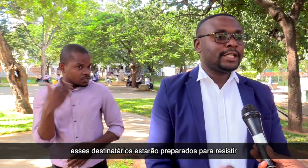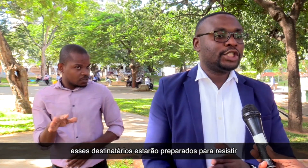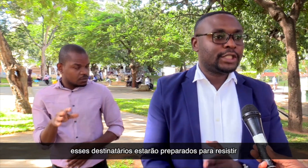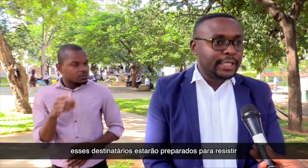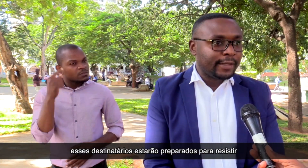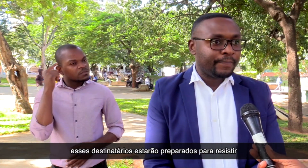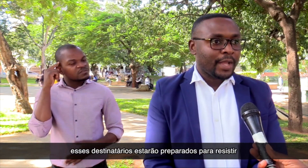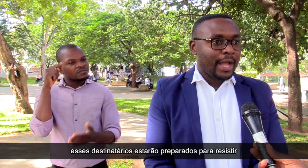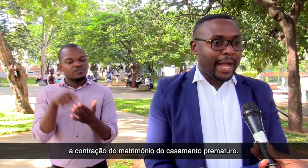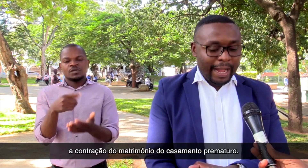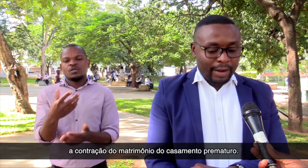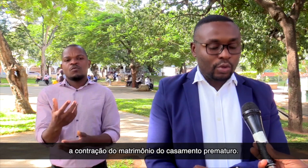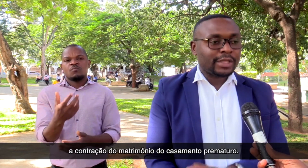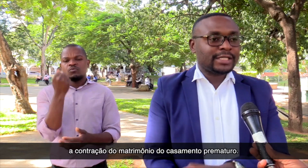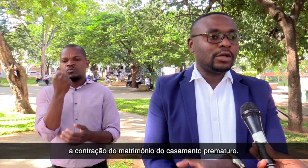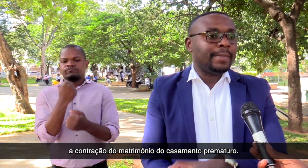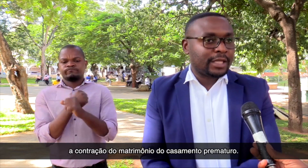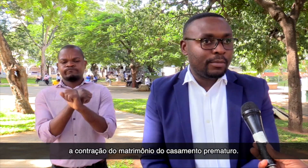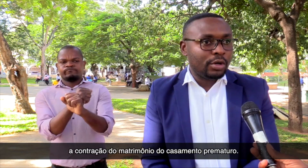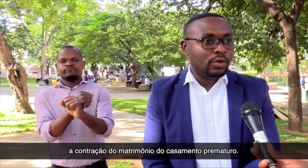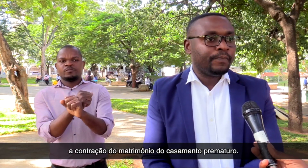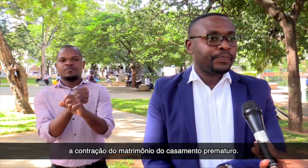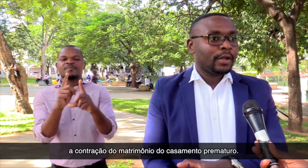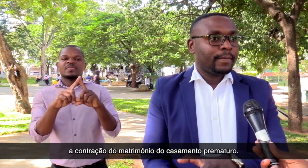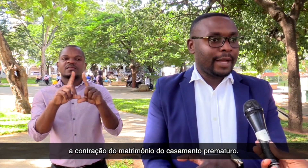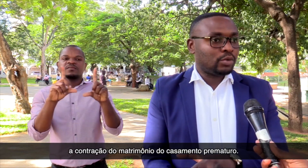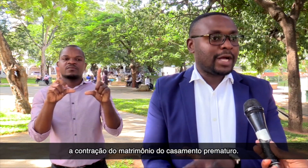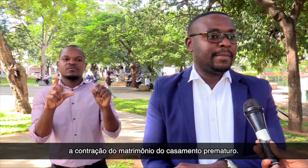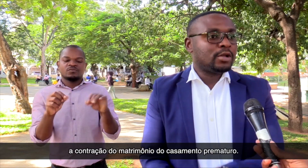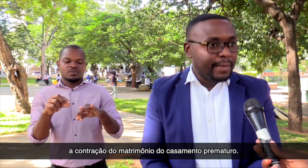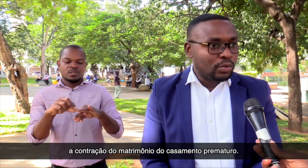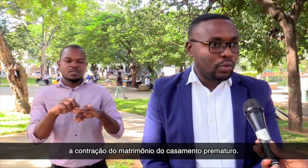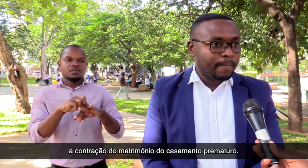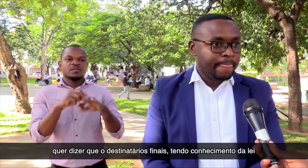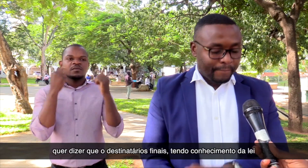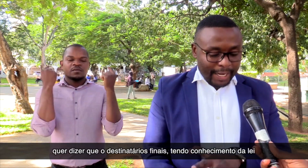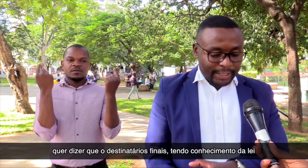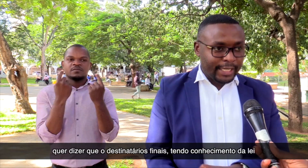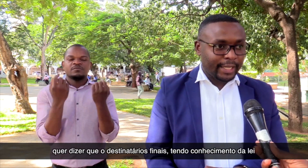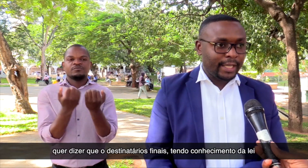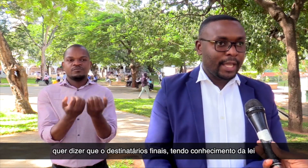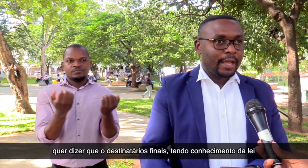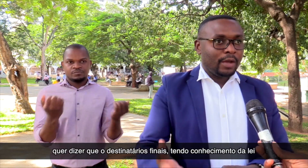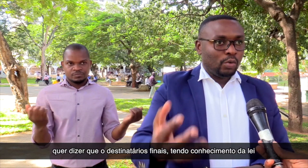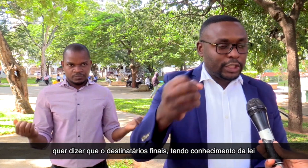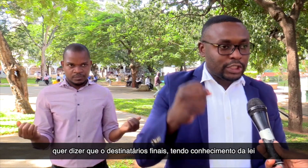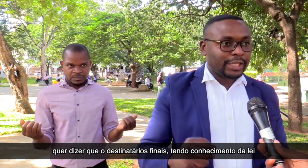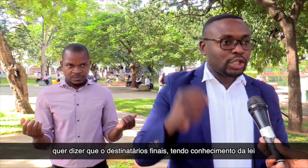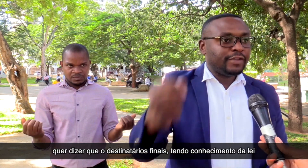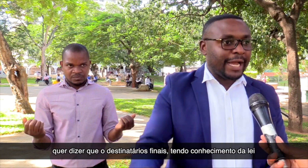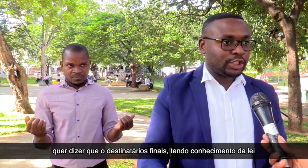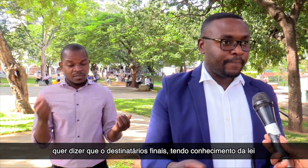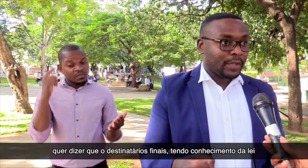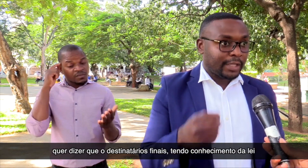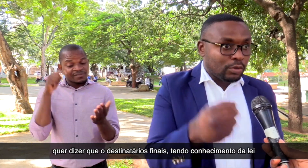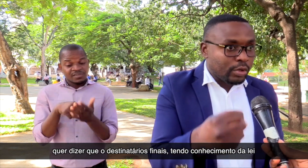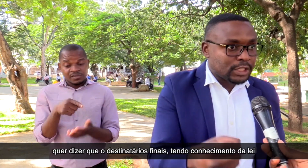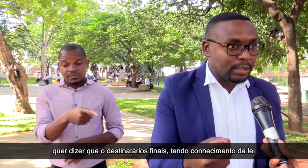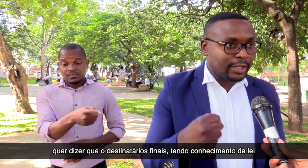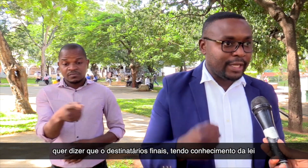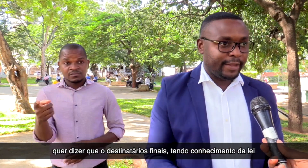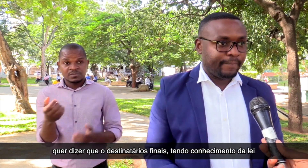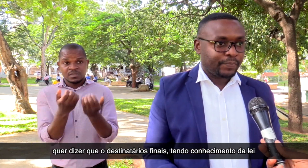possam resistir à contração de matrimônio, do casamento prematuro. Quer dizer que os destinatários finais,